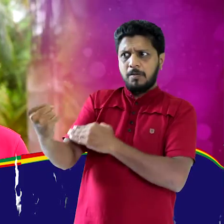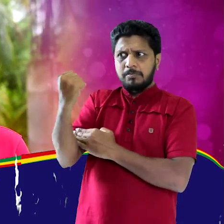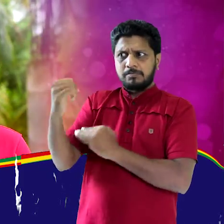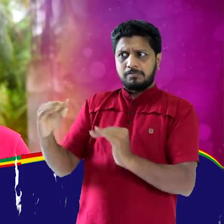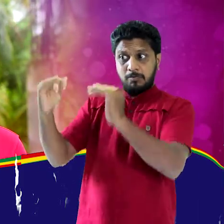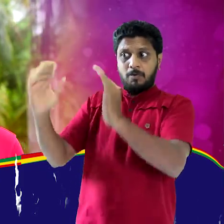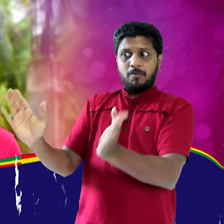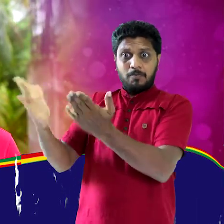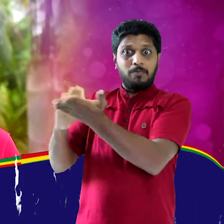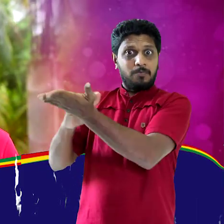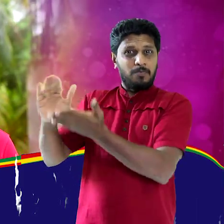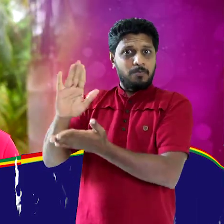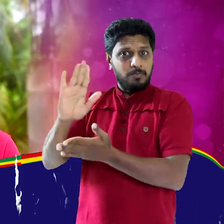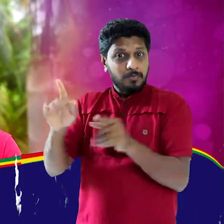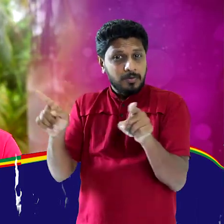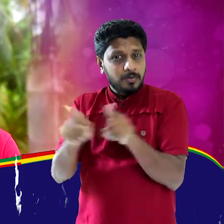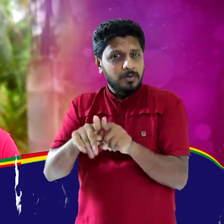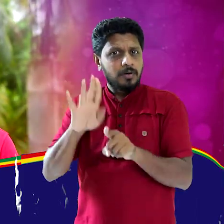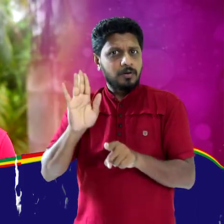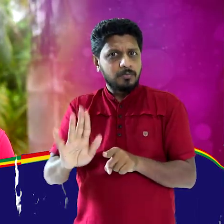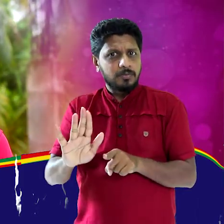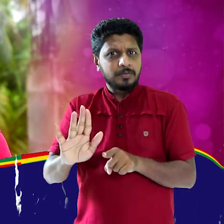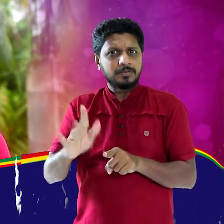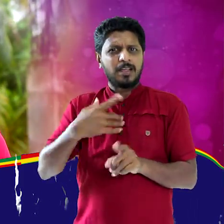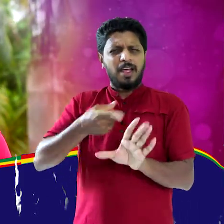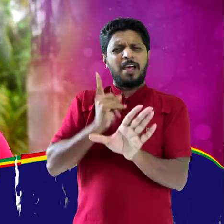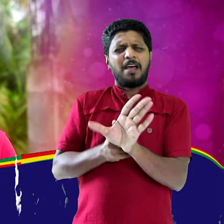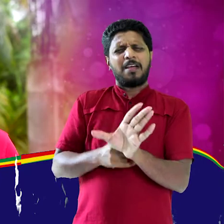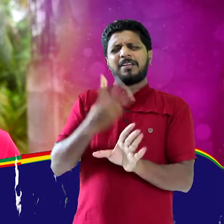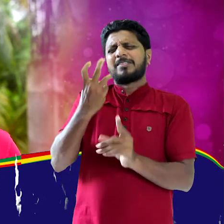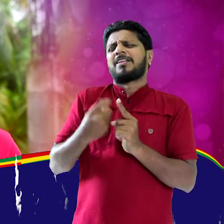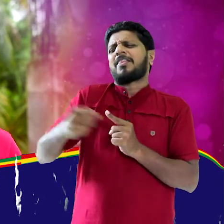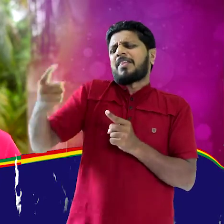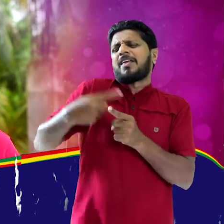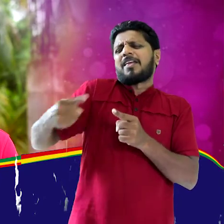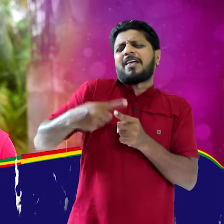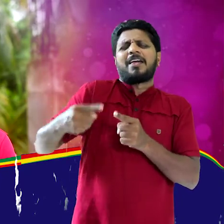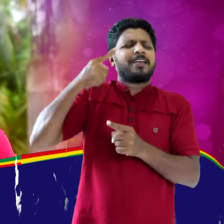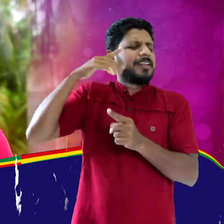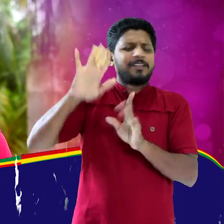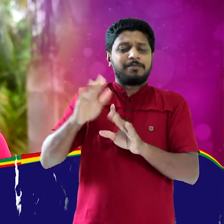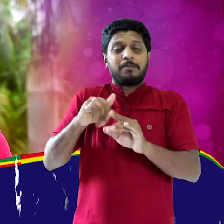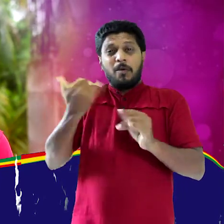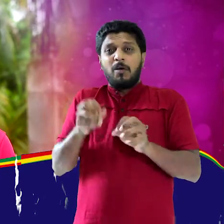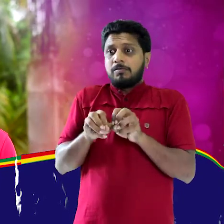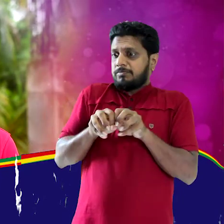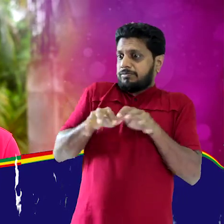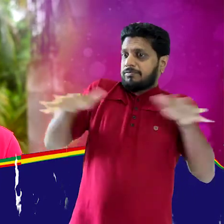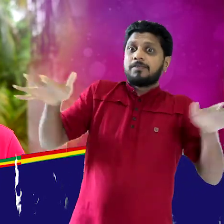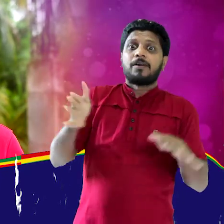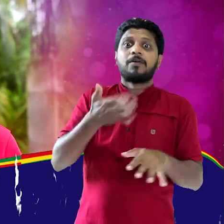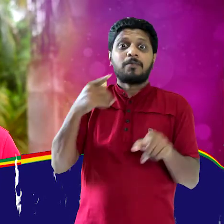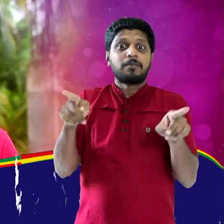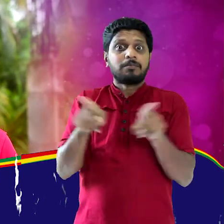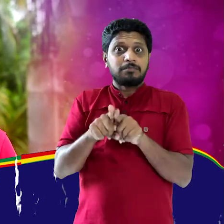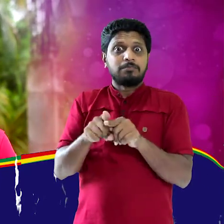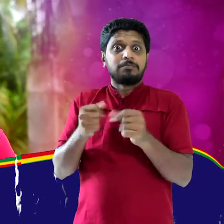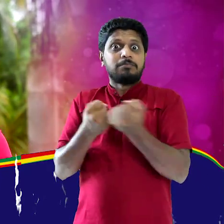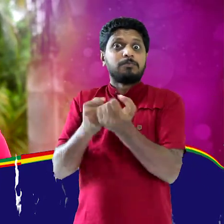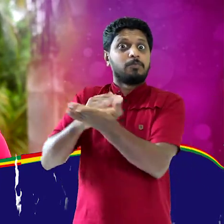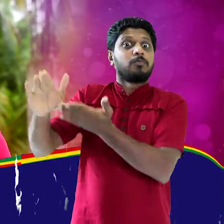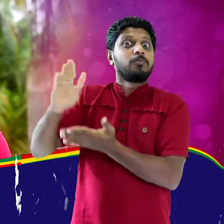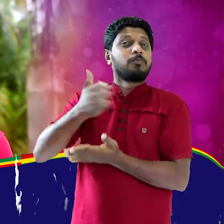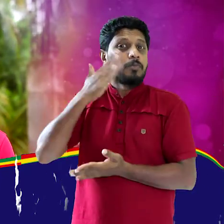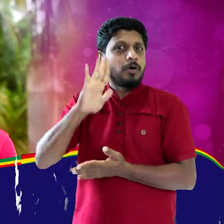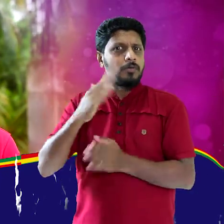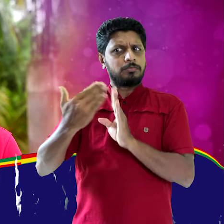දිරිගන්වන්න, ඒ ආබාධිත දීමනාව සාම්ප්‍රදායික දීමනාවෙන් ඔබට ගිහිල්ලා ඊට එහා ගිය පුළුල් පරාසයත් තුළ දික්ක ගසන්න. මට මතකයි